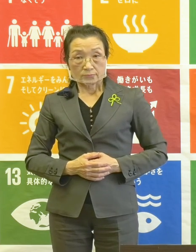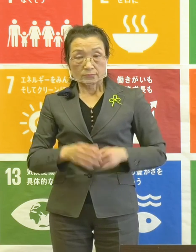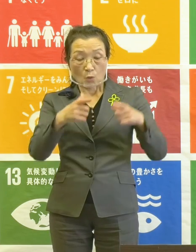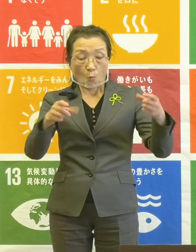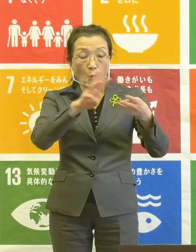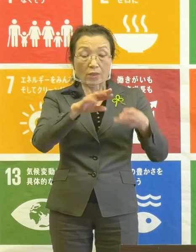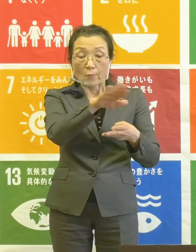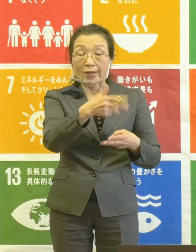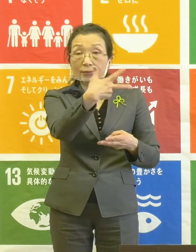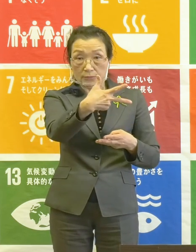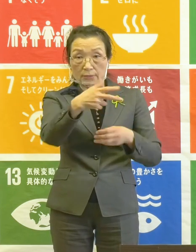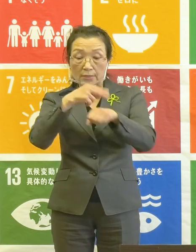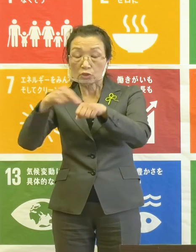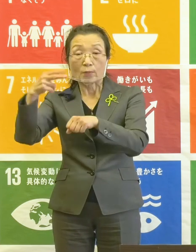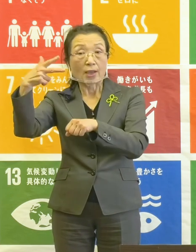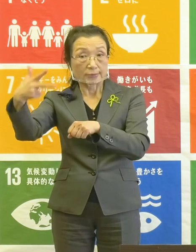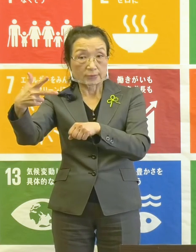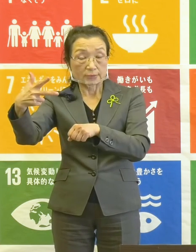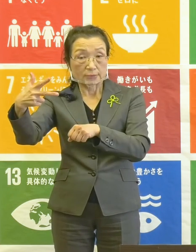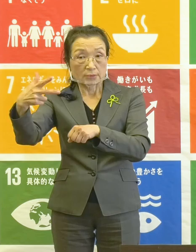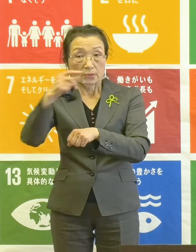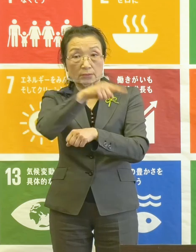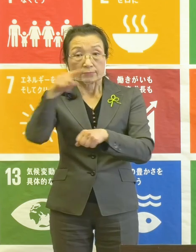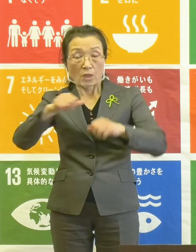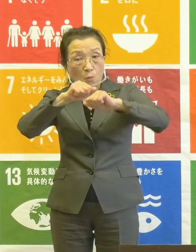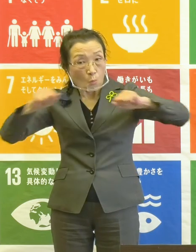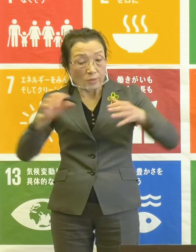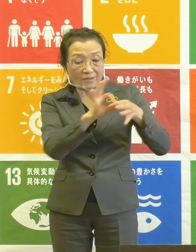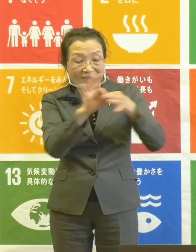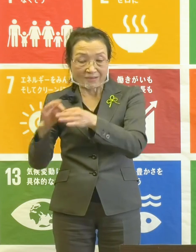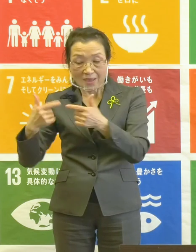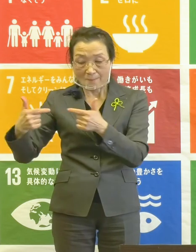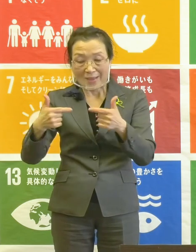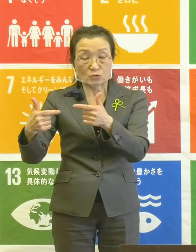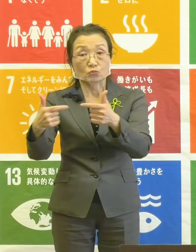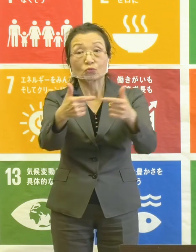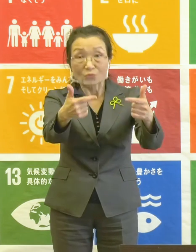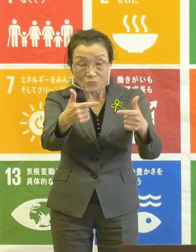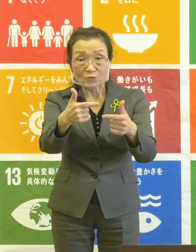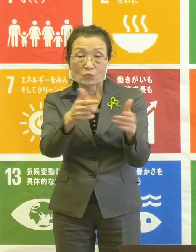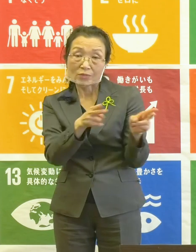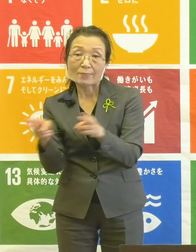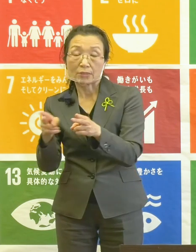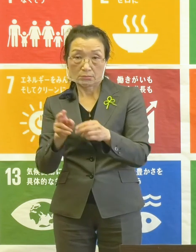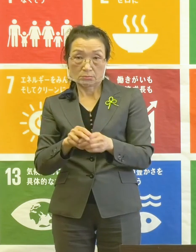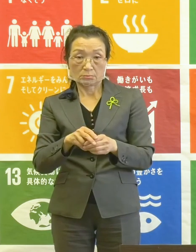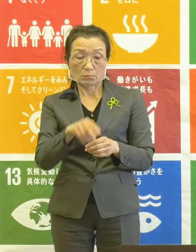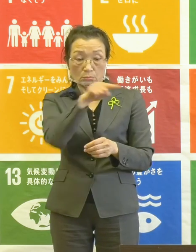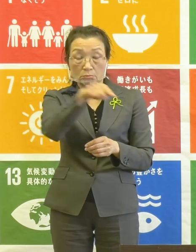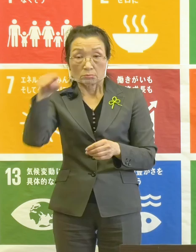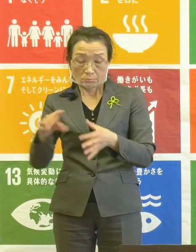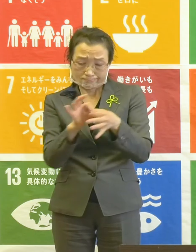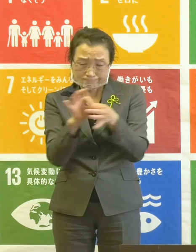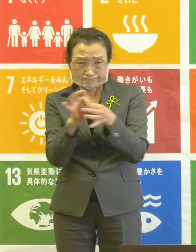大田原市及び那須塩原市における広域連携バス路線の整備についてです。2市が連携した